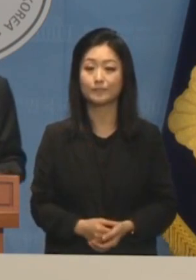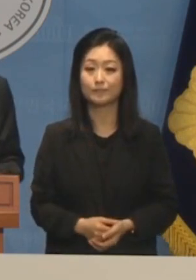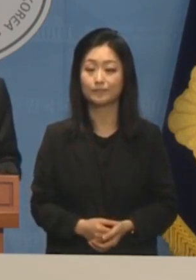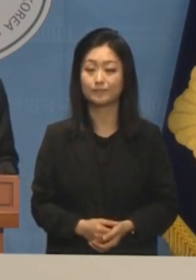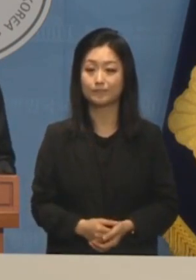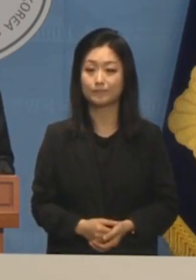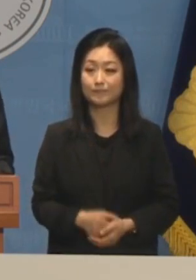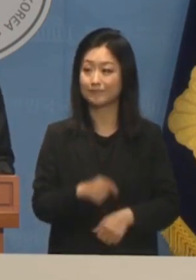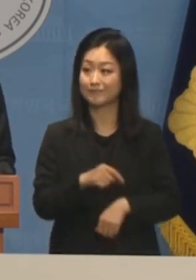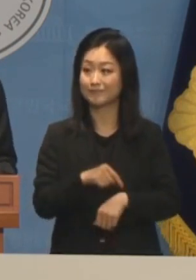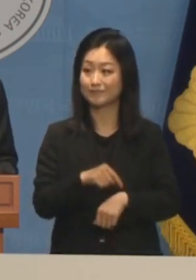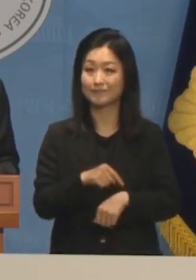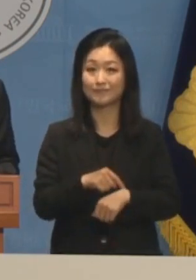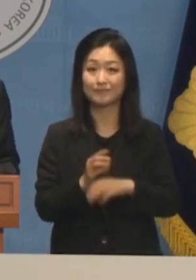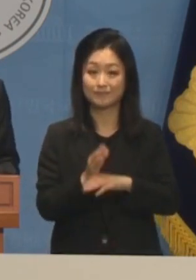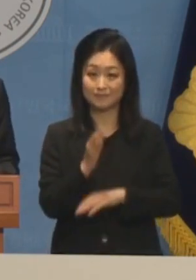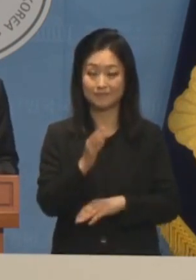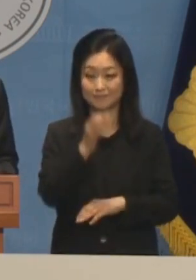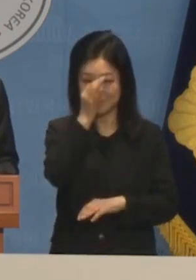예, 시간이 조금 많이